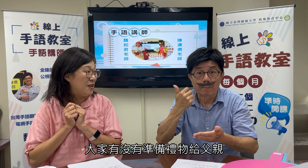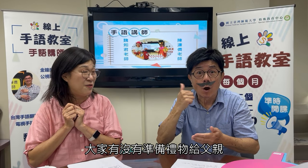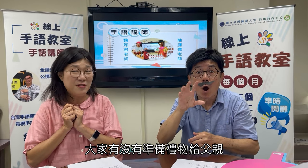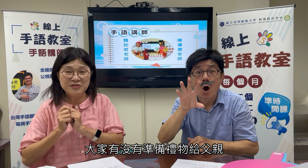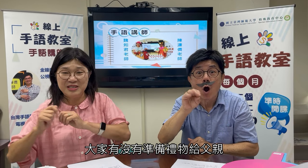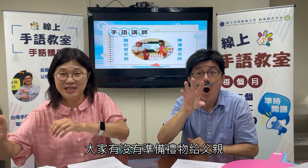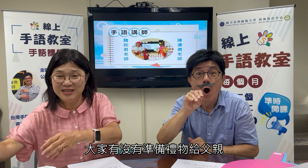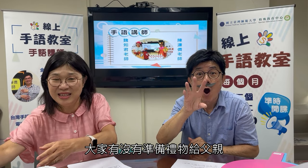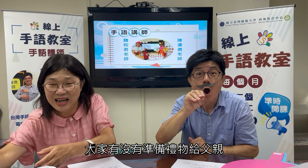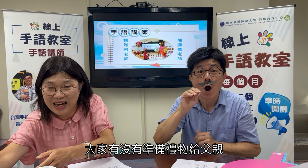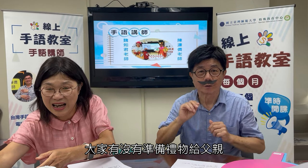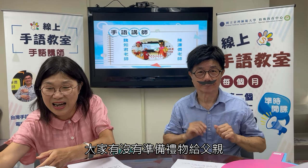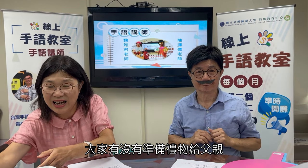父亲啊？